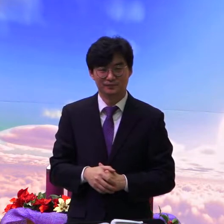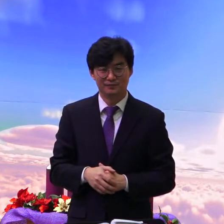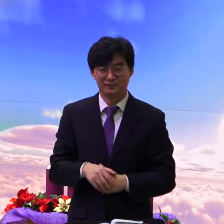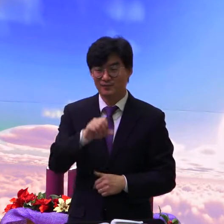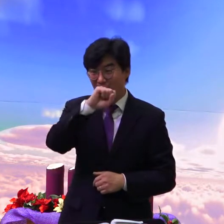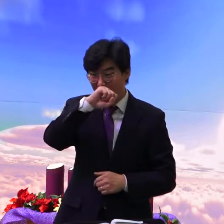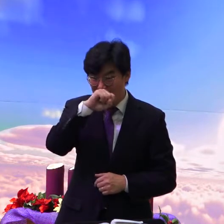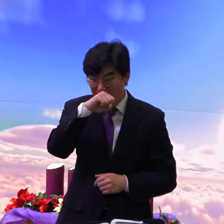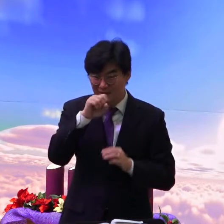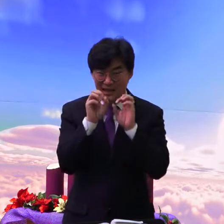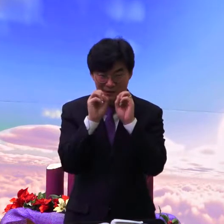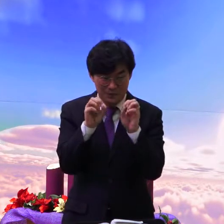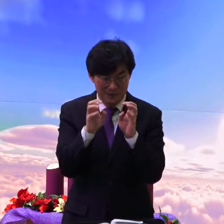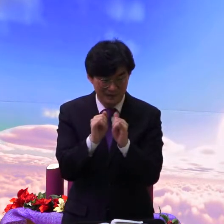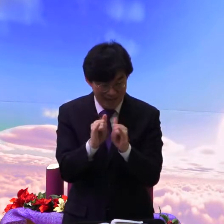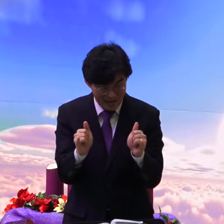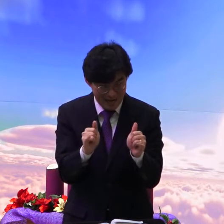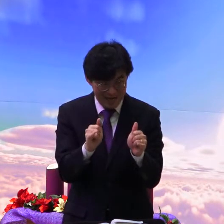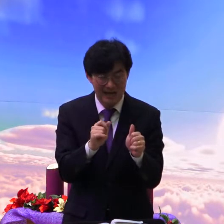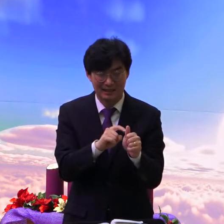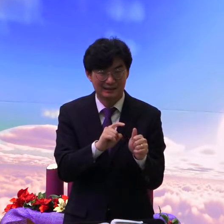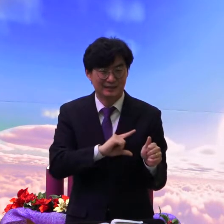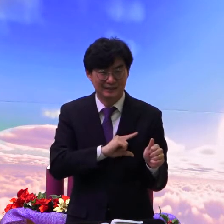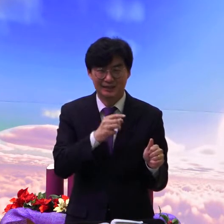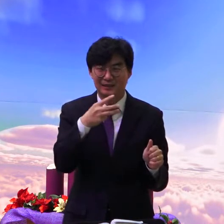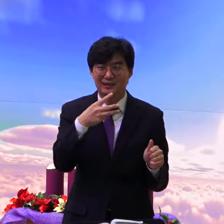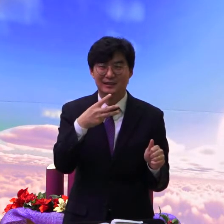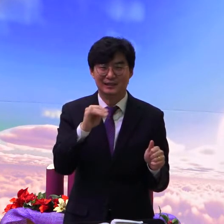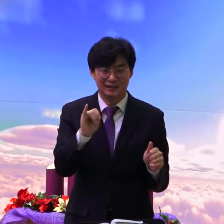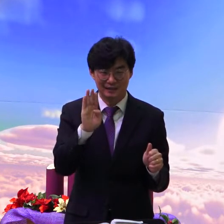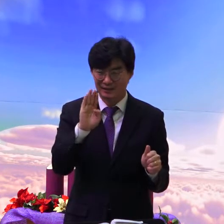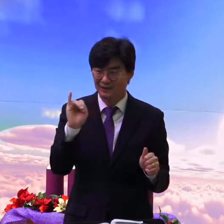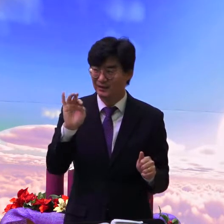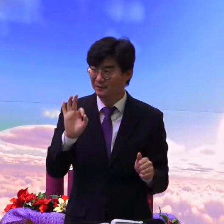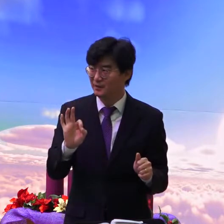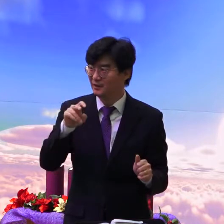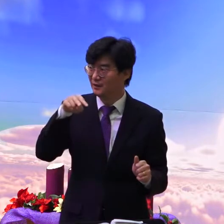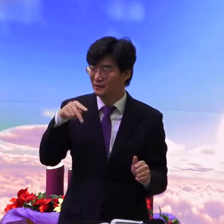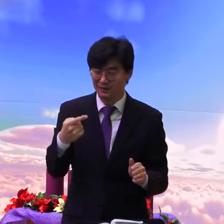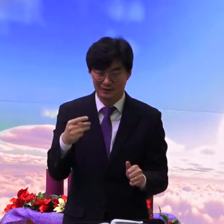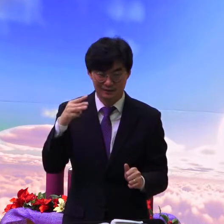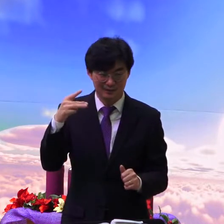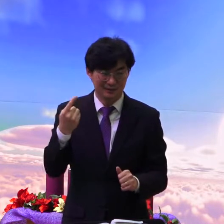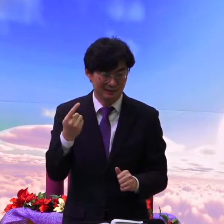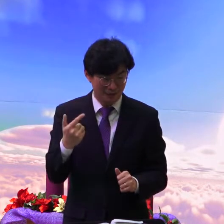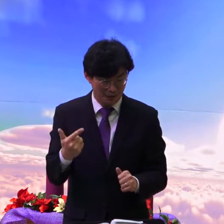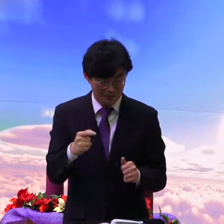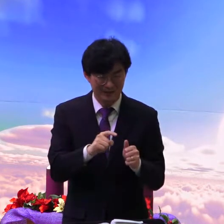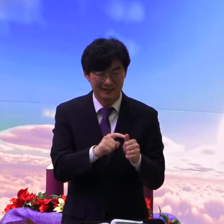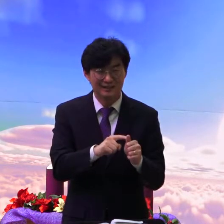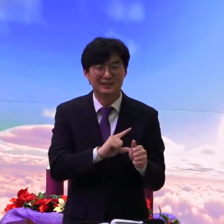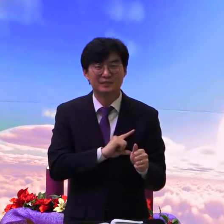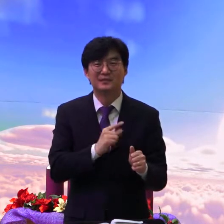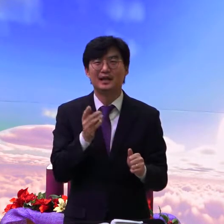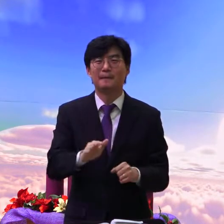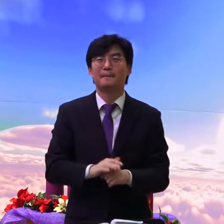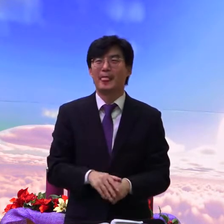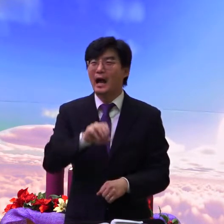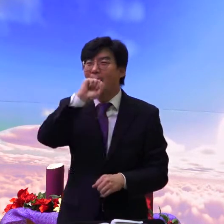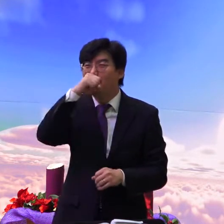아프리카 선교사 중에 리빙스턴이라는 선교사가 계십니다. 여러분 많이 이분의 이야기를 들었을 텐데 얼마나 열정적으로 아프리카를